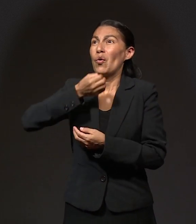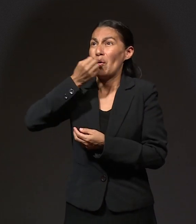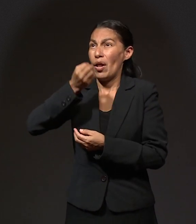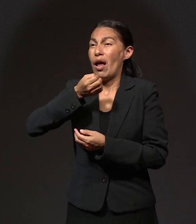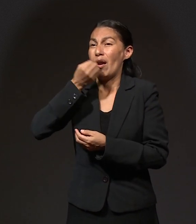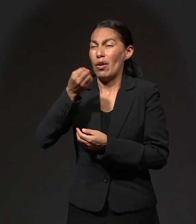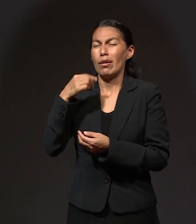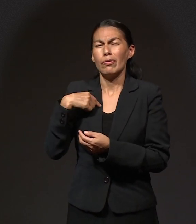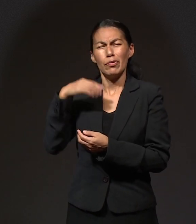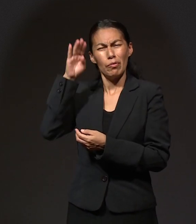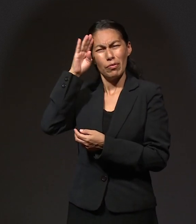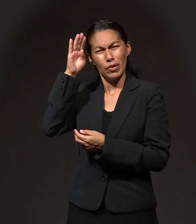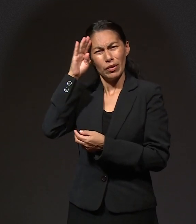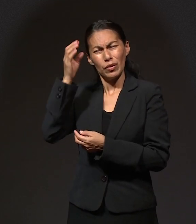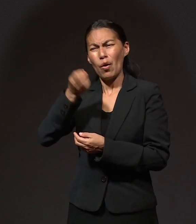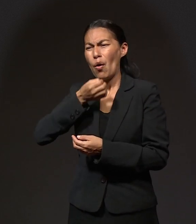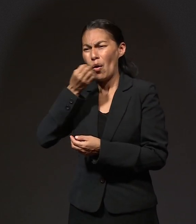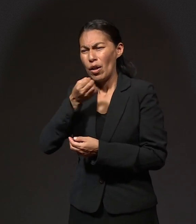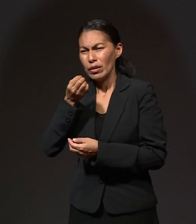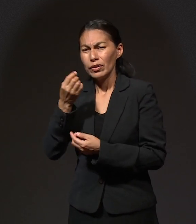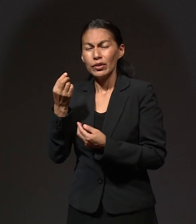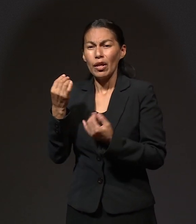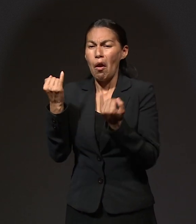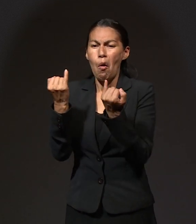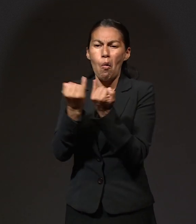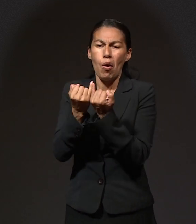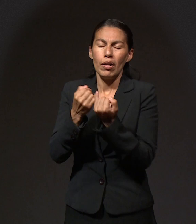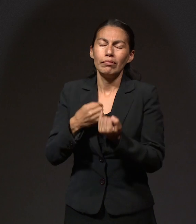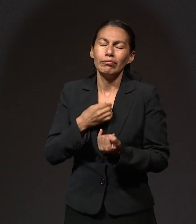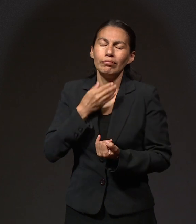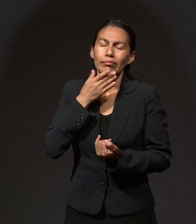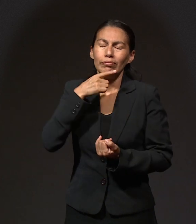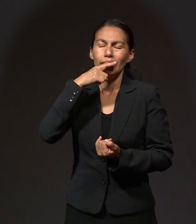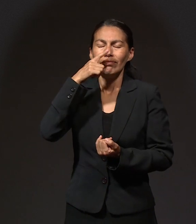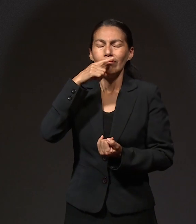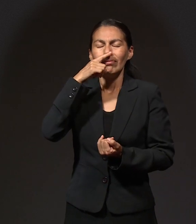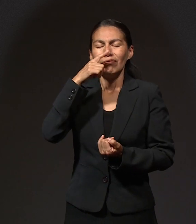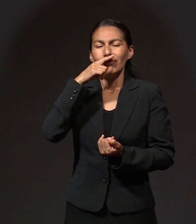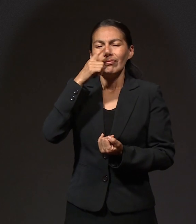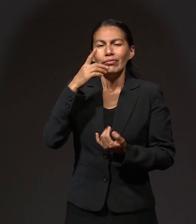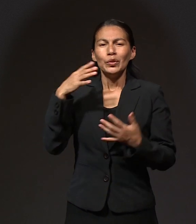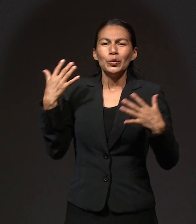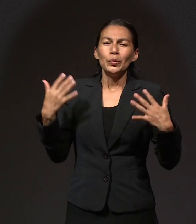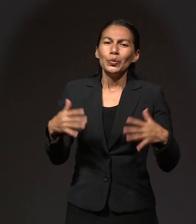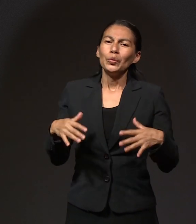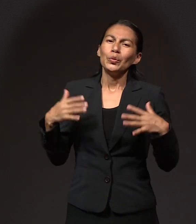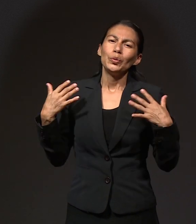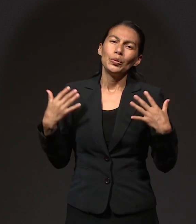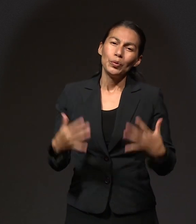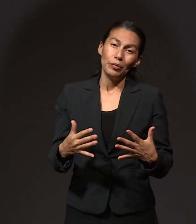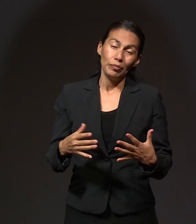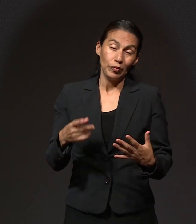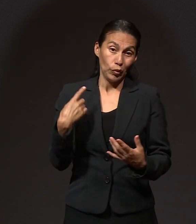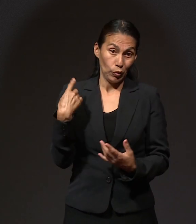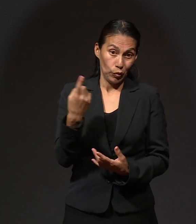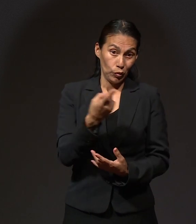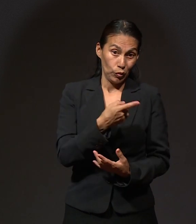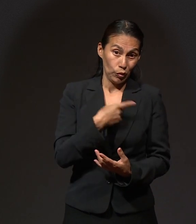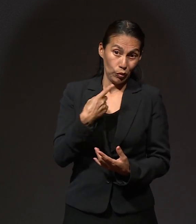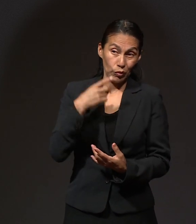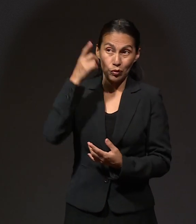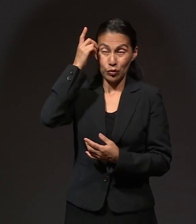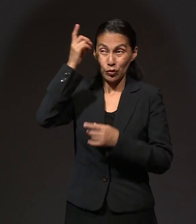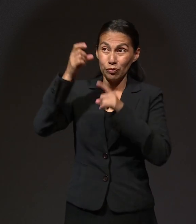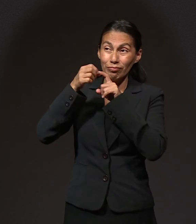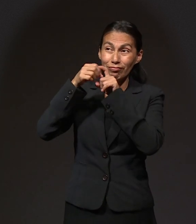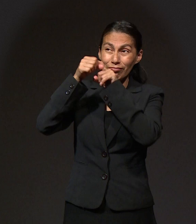evento. Por lo tanto, yo considero la oración como el aliento del alma, es lo que está detrás de todo lo que hacemos, que en esta luna nuestra dependemos del poder de